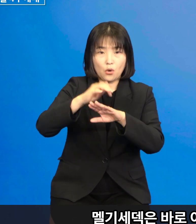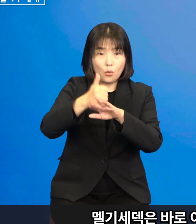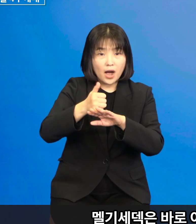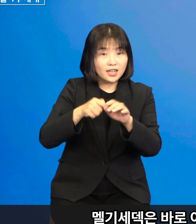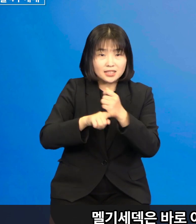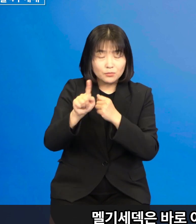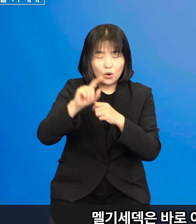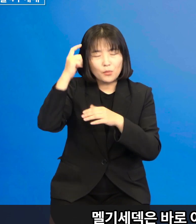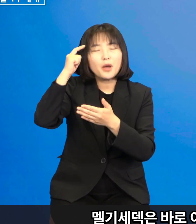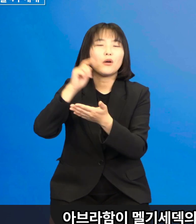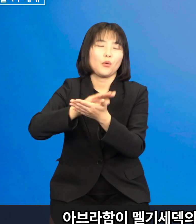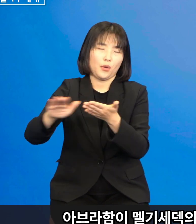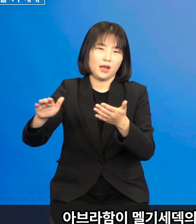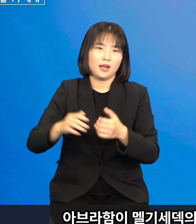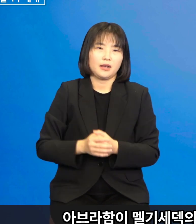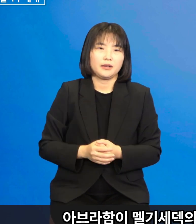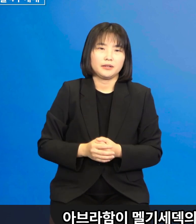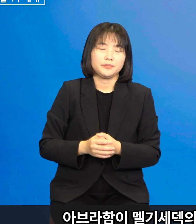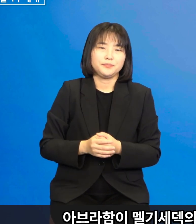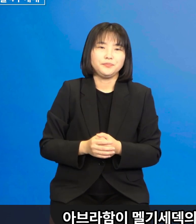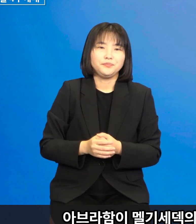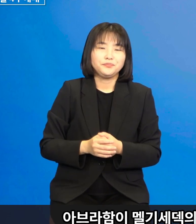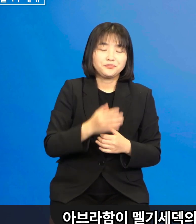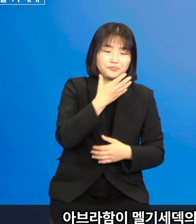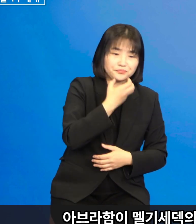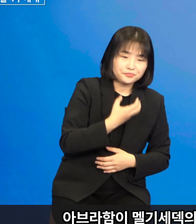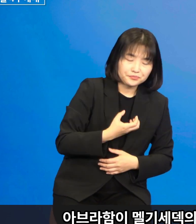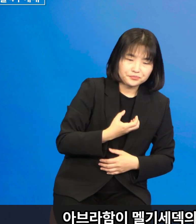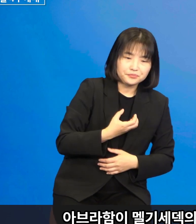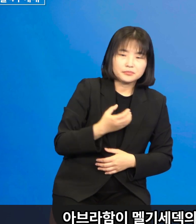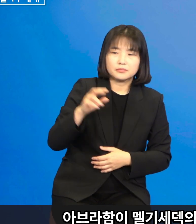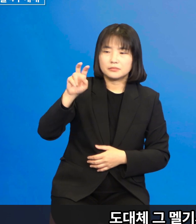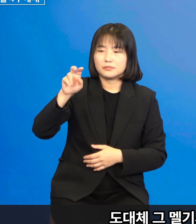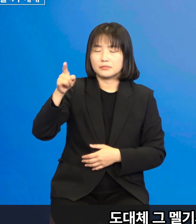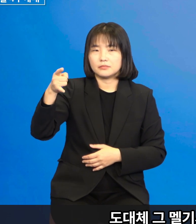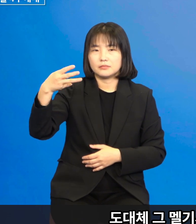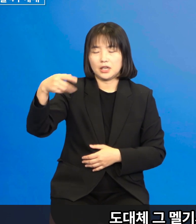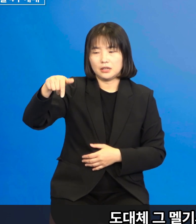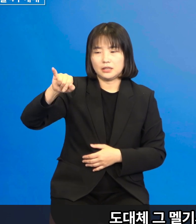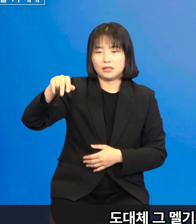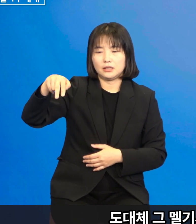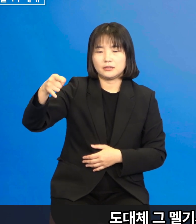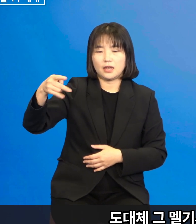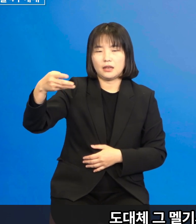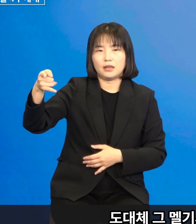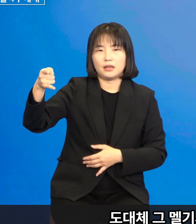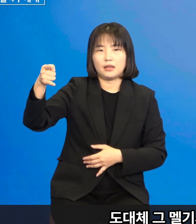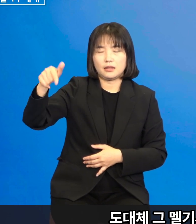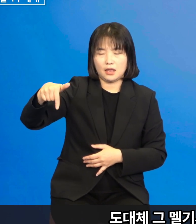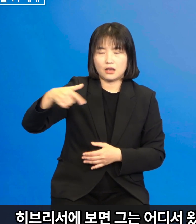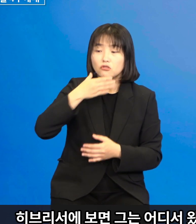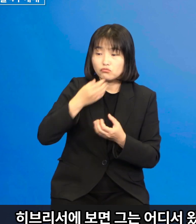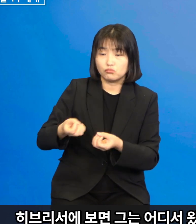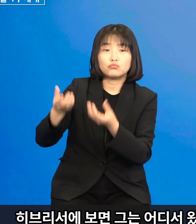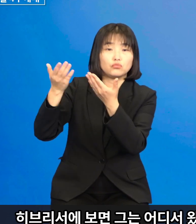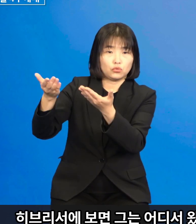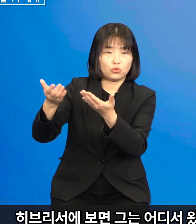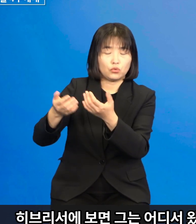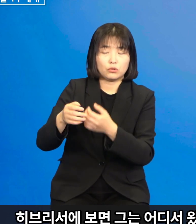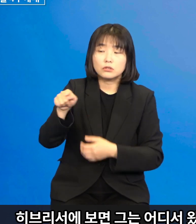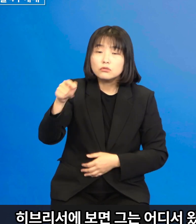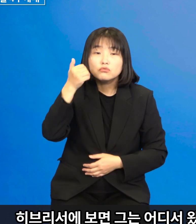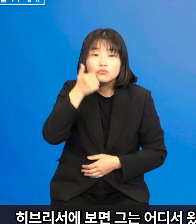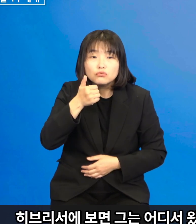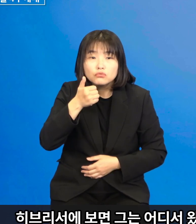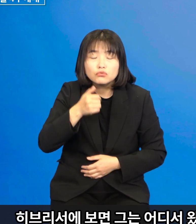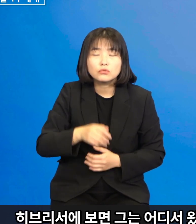멜기세덱은 바로 아브라함을 축복했습니다. 아브라함이 멜기세덱의 10분의 1, 11조를 바칩니다. 도대체 그 멜기세덱이 누구냐는 거죠. 히브리서에 보면